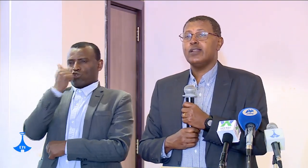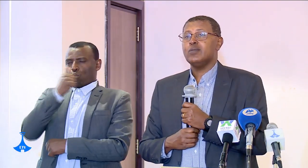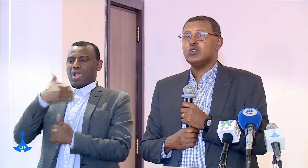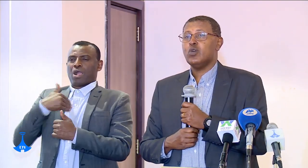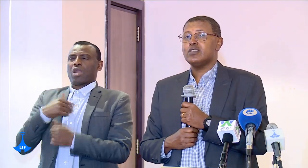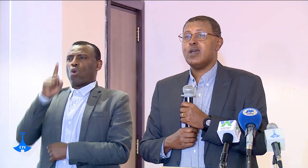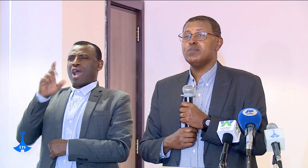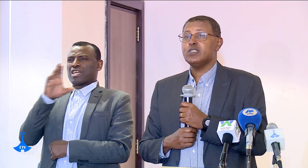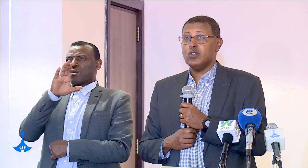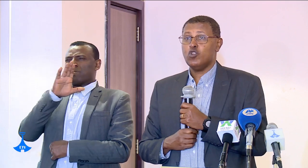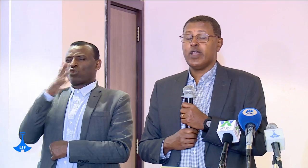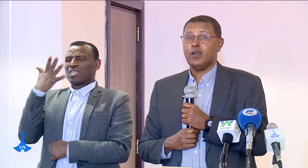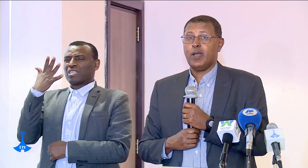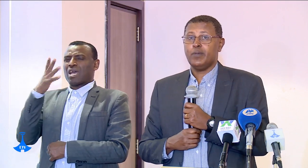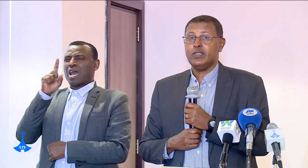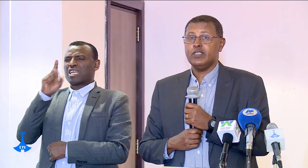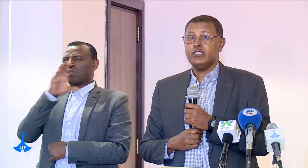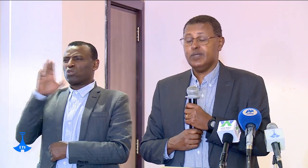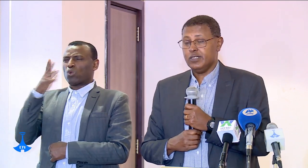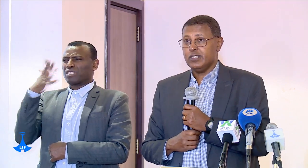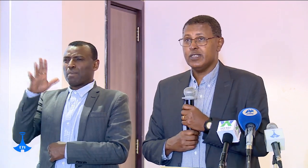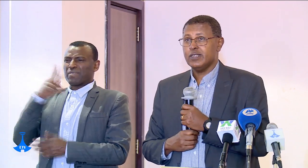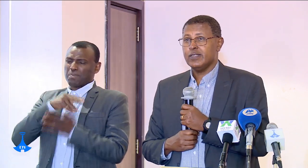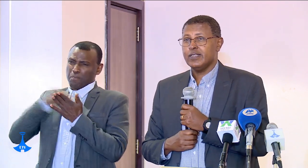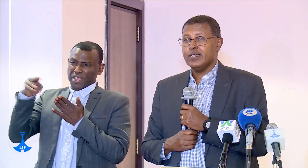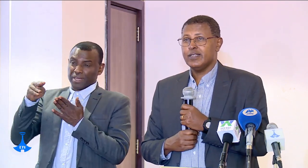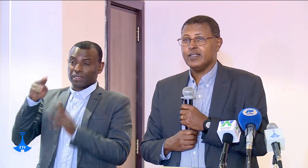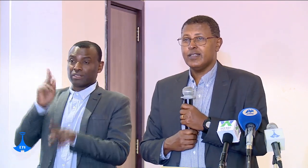ካለው 115 ሚሊዮን አካባቢ ህዝብ